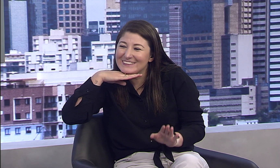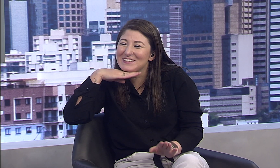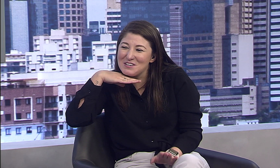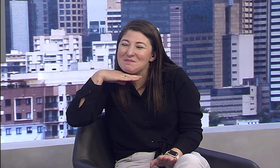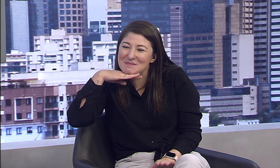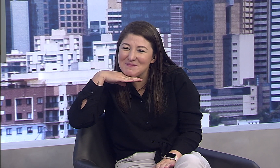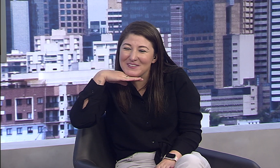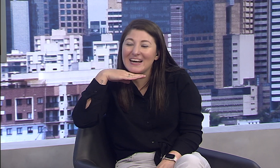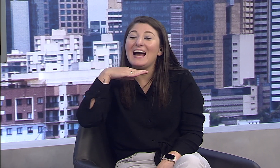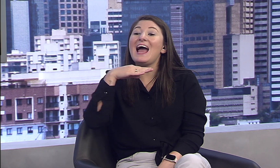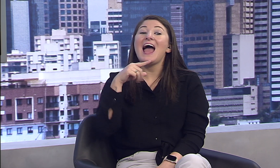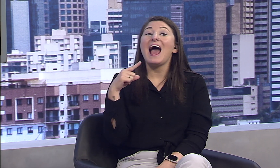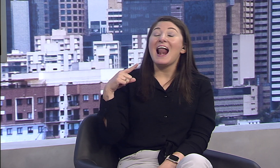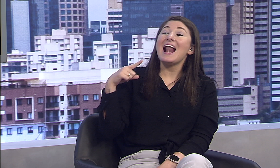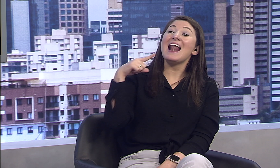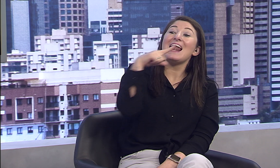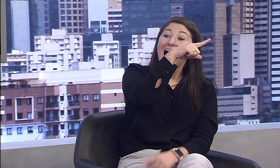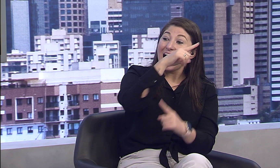bumbum, bunda.